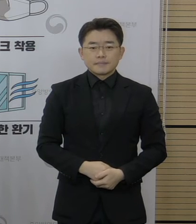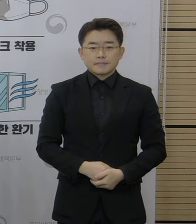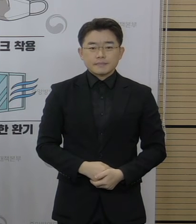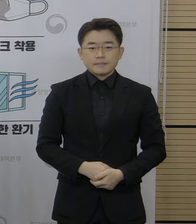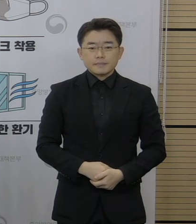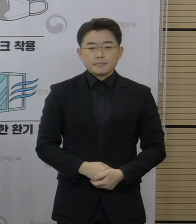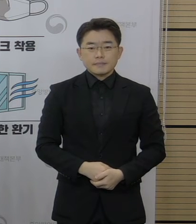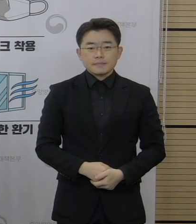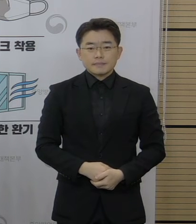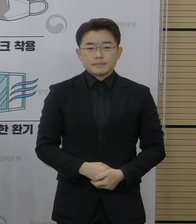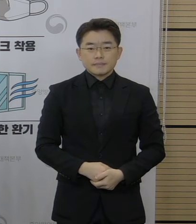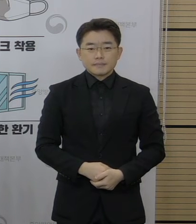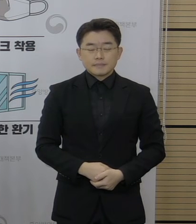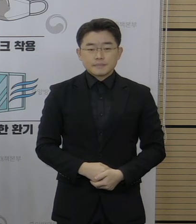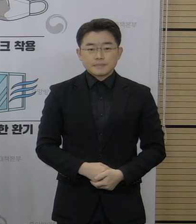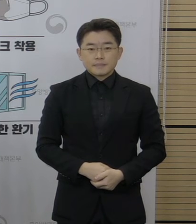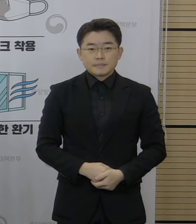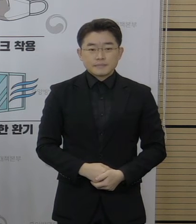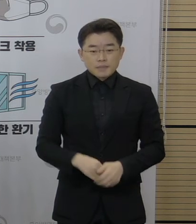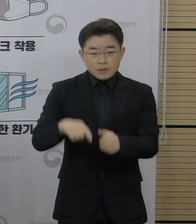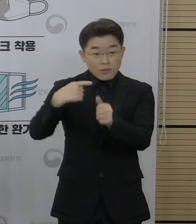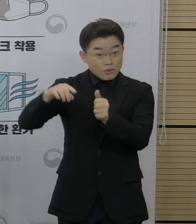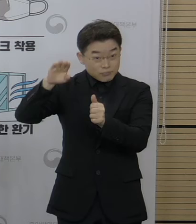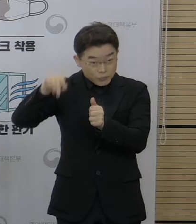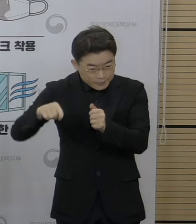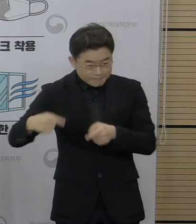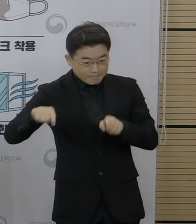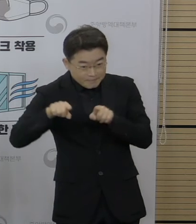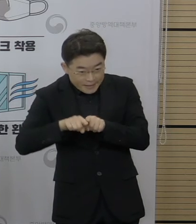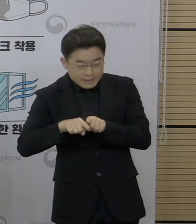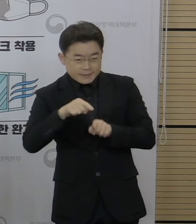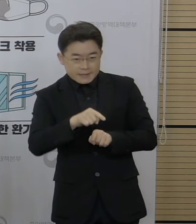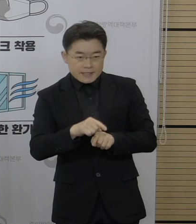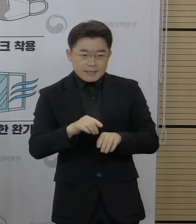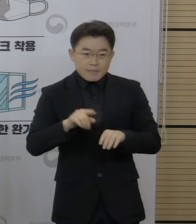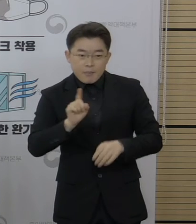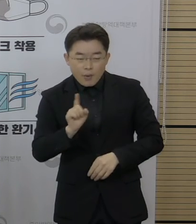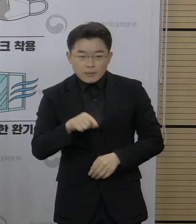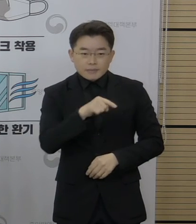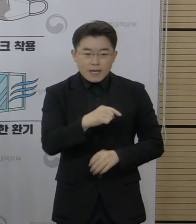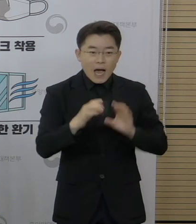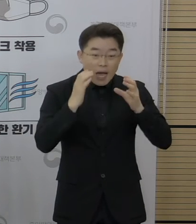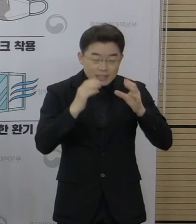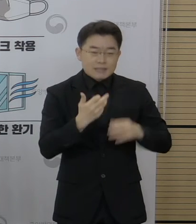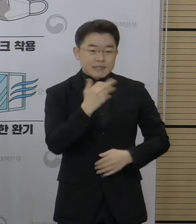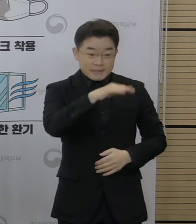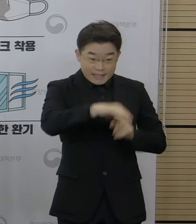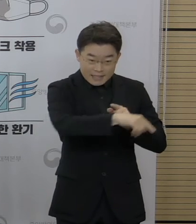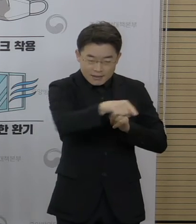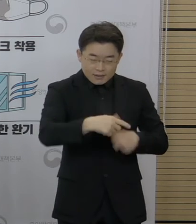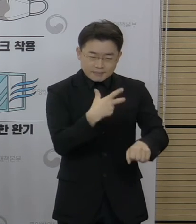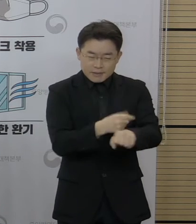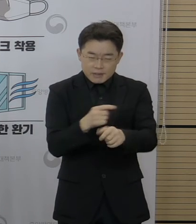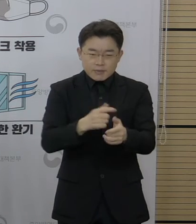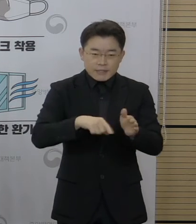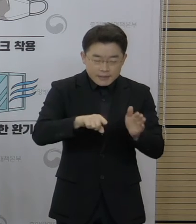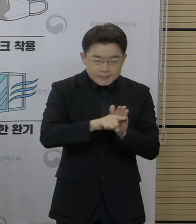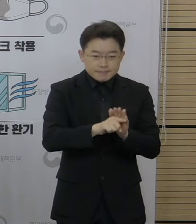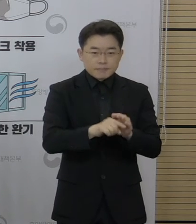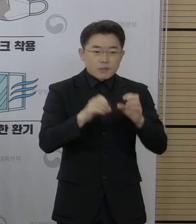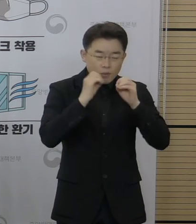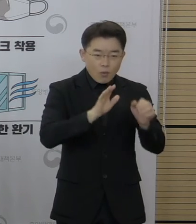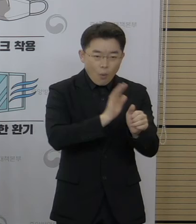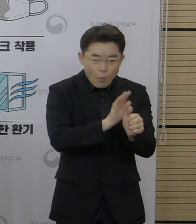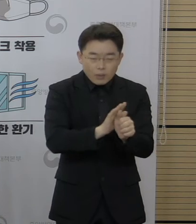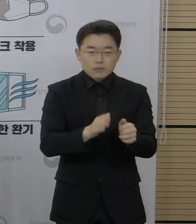있습니다 방역당국은 교육부와 함께 소화 총선 년 대상 예방 접종을 지속적으로 권고하고 18세